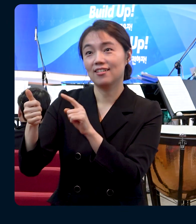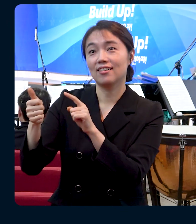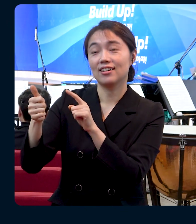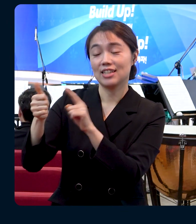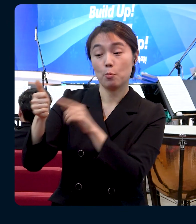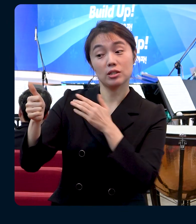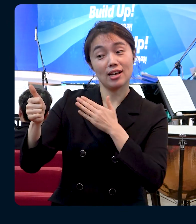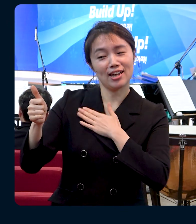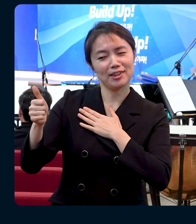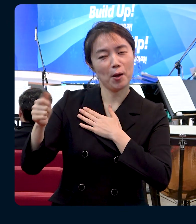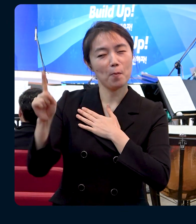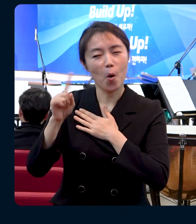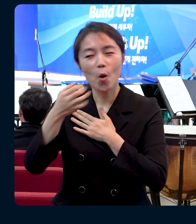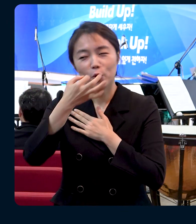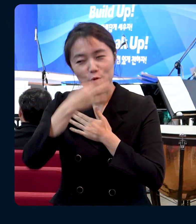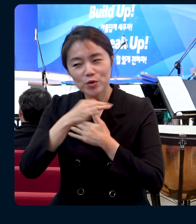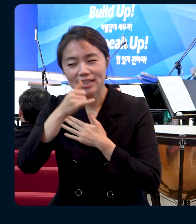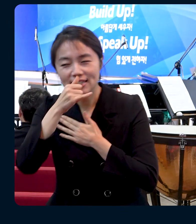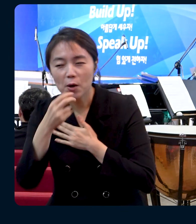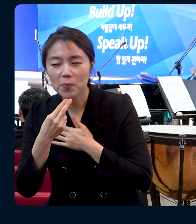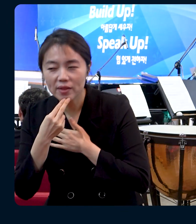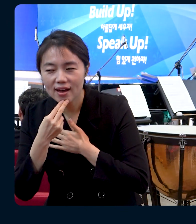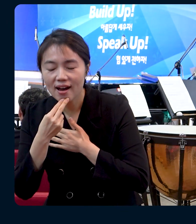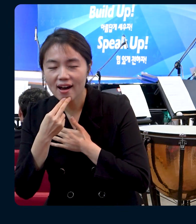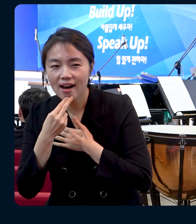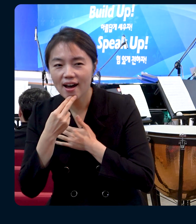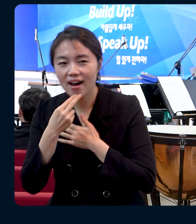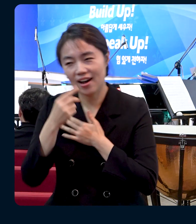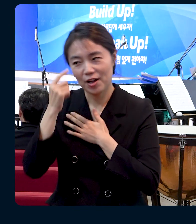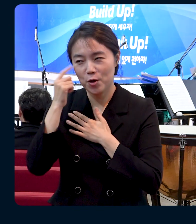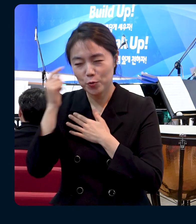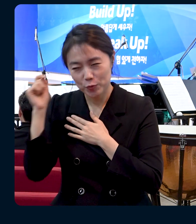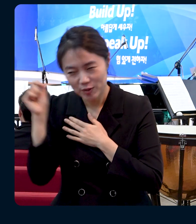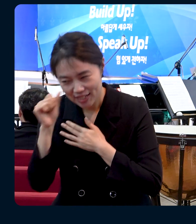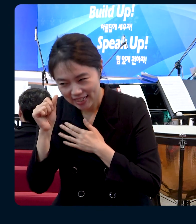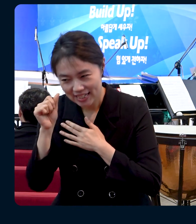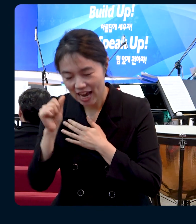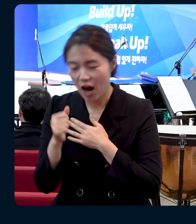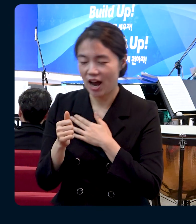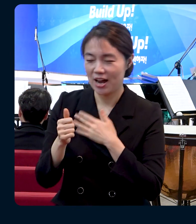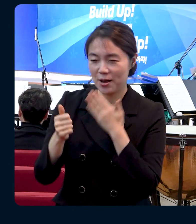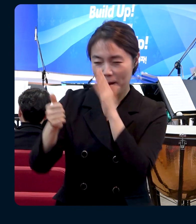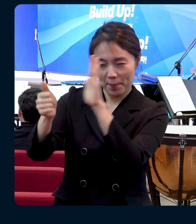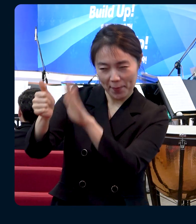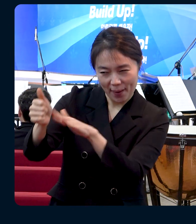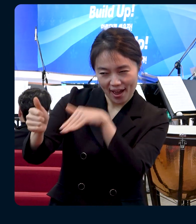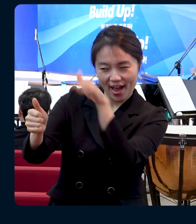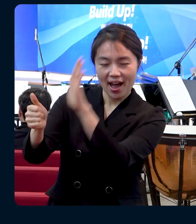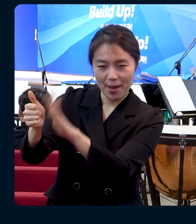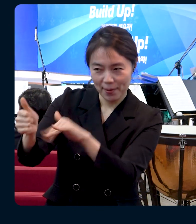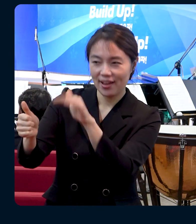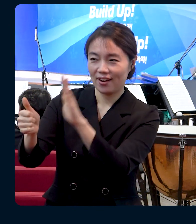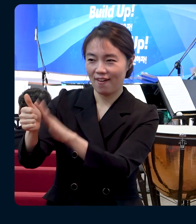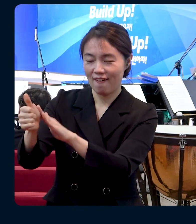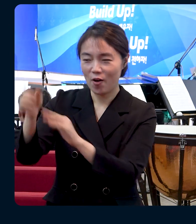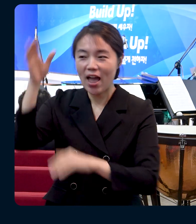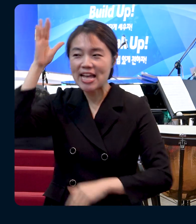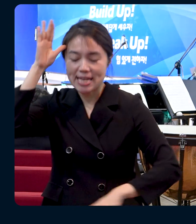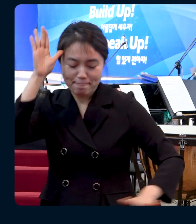사람이 자기한테 뭔가 좀 줄 수 있을 것 같으니까 그냥 바로 속도 없이 비굴하게 자존심 다